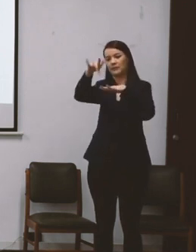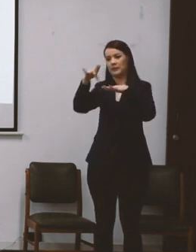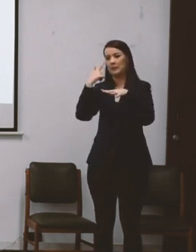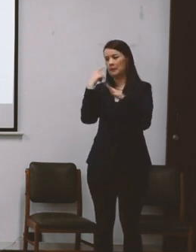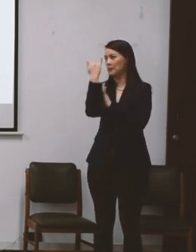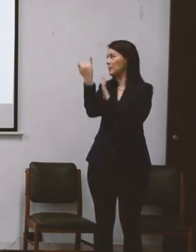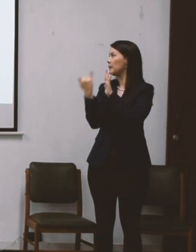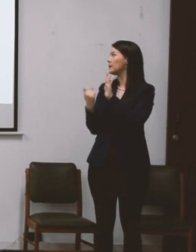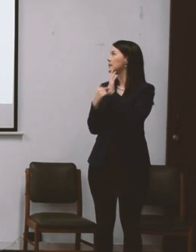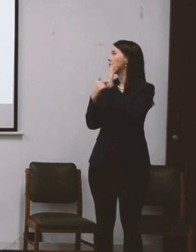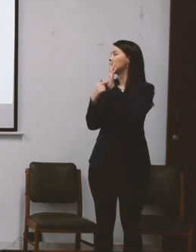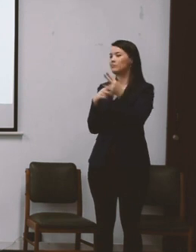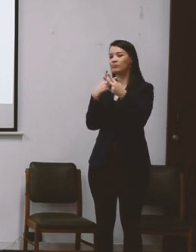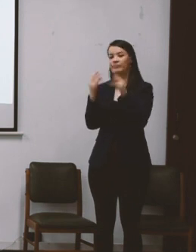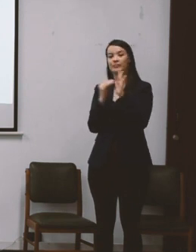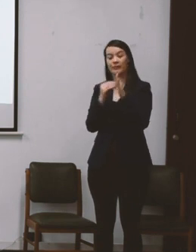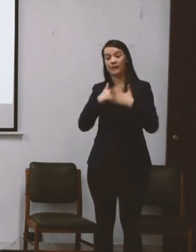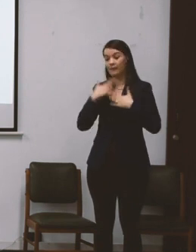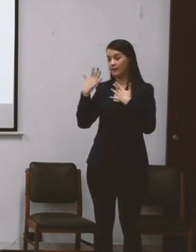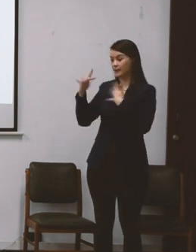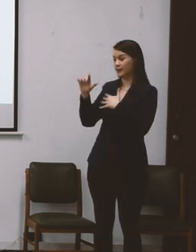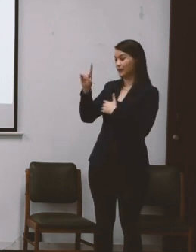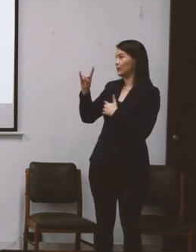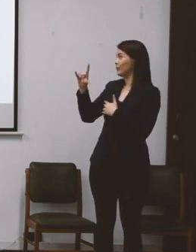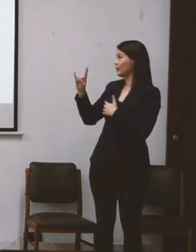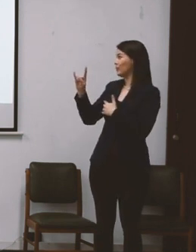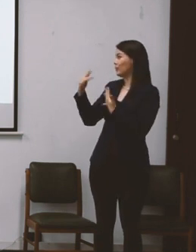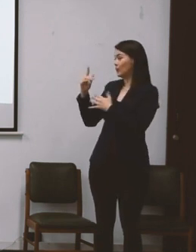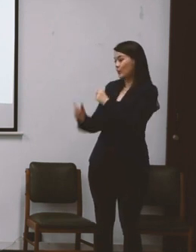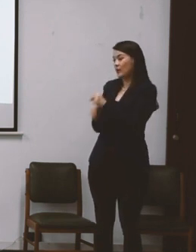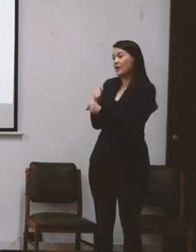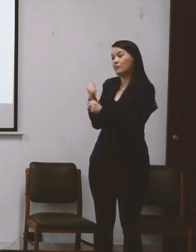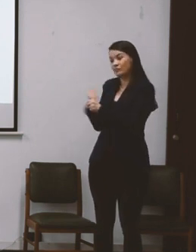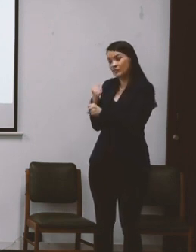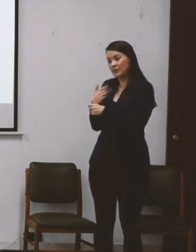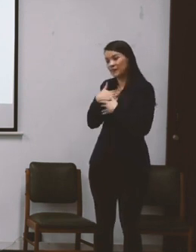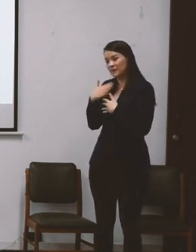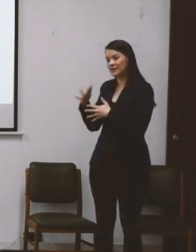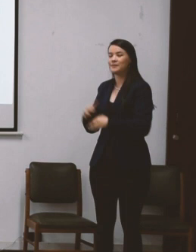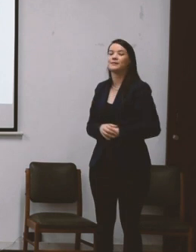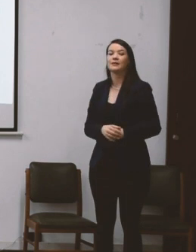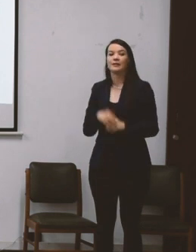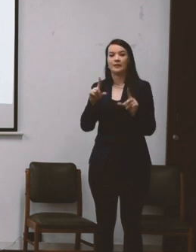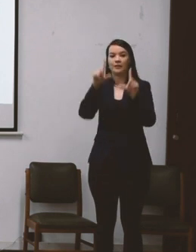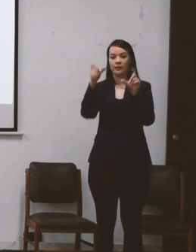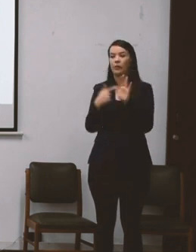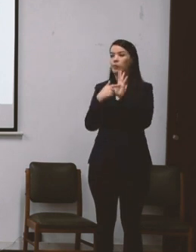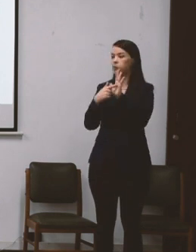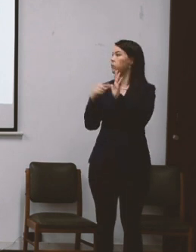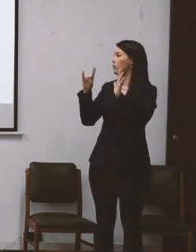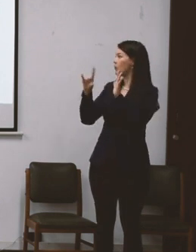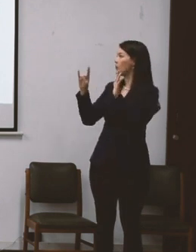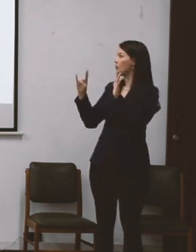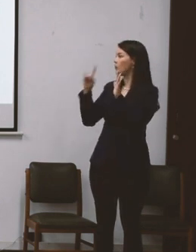siguiente imagen con la etiqueta: felicidades Lulú por cumplir un año en tu trabajo. La imagen presenta a Lulú posando con